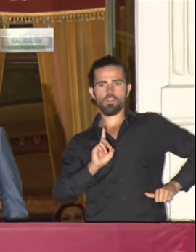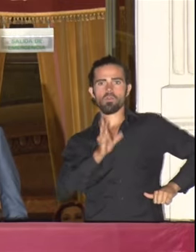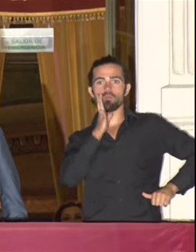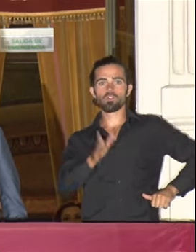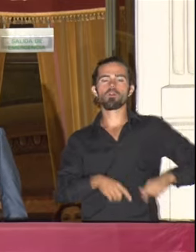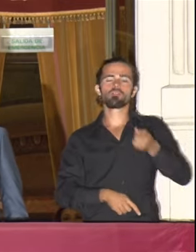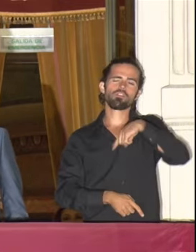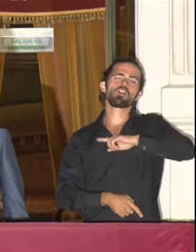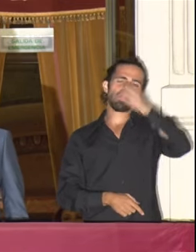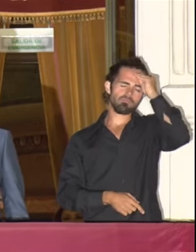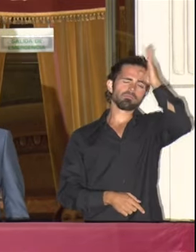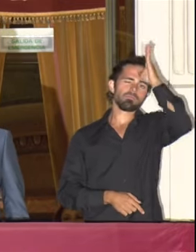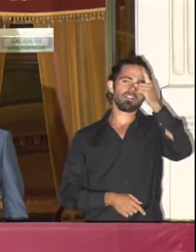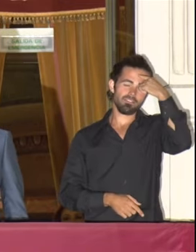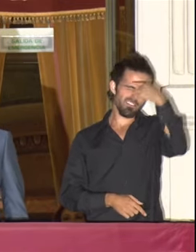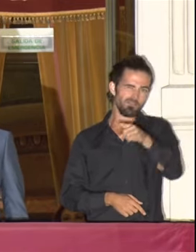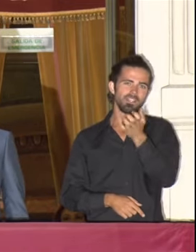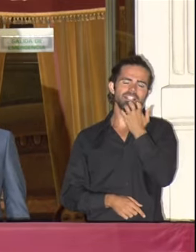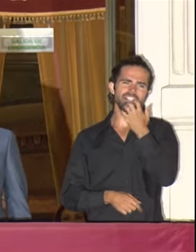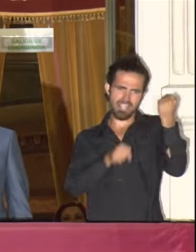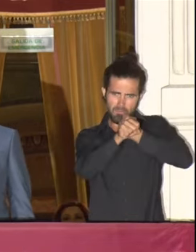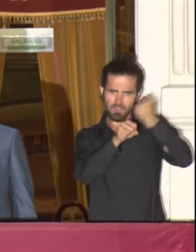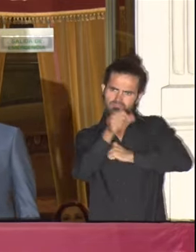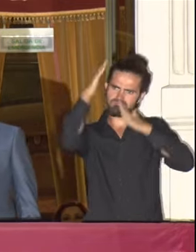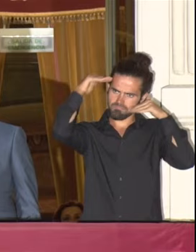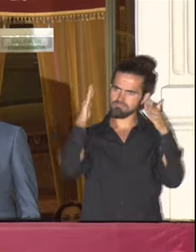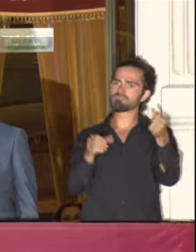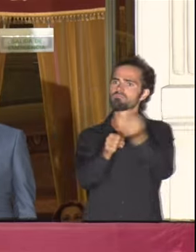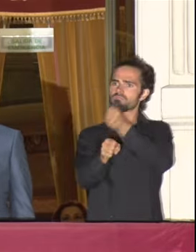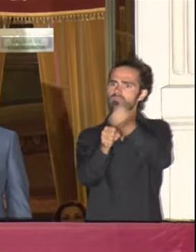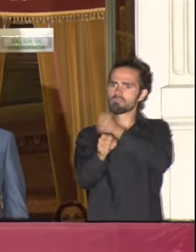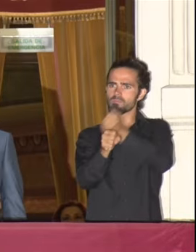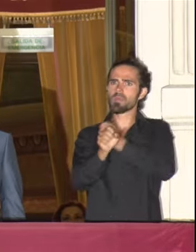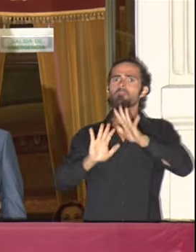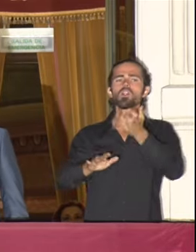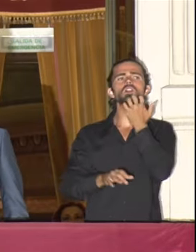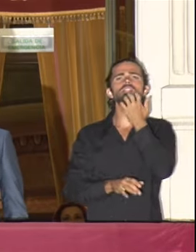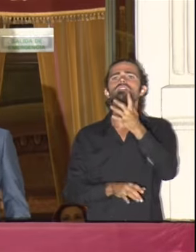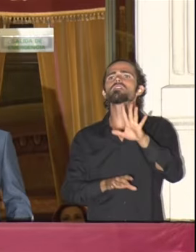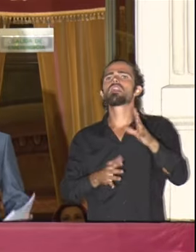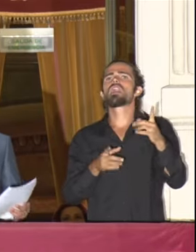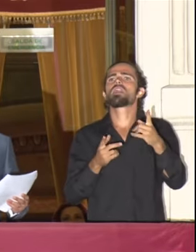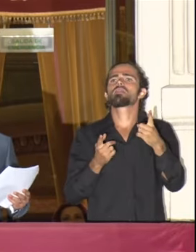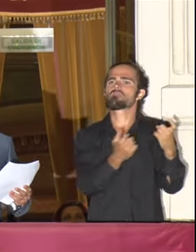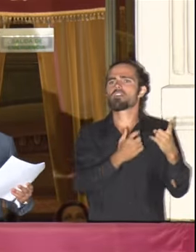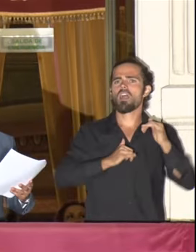somos inteligentes y sabemos que cuando hay que trabajar, se trabaja, pero cuando hay que divertirse, a tope.